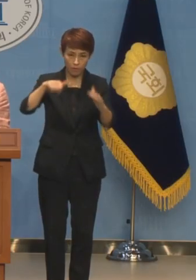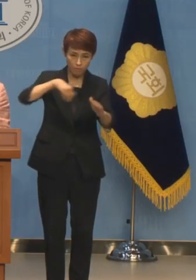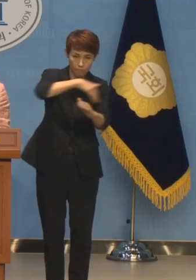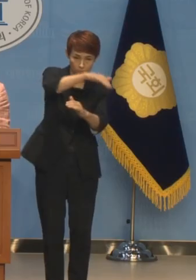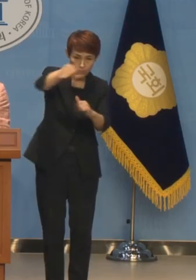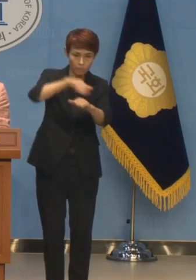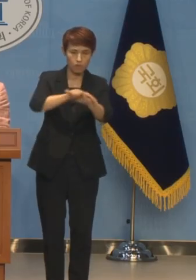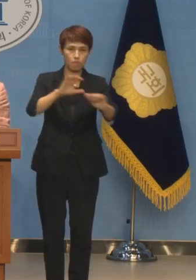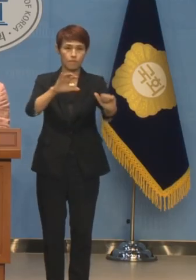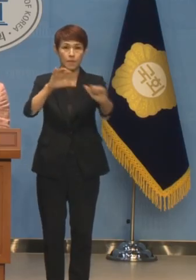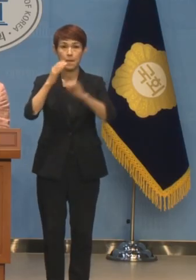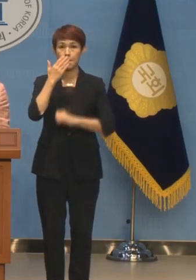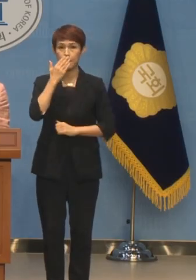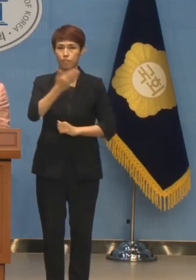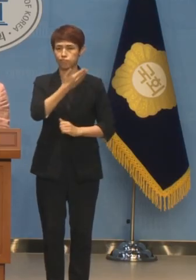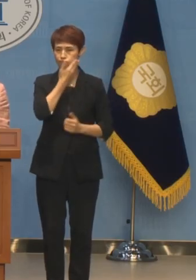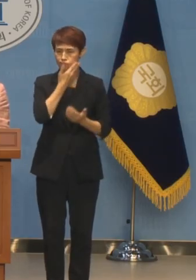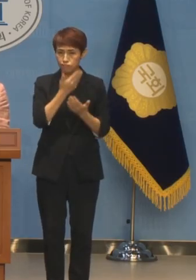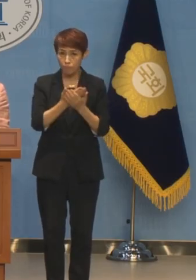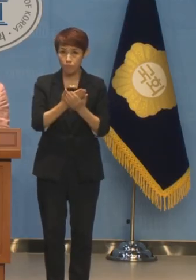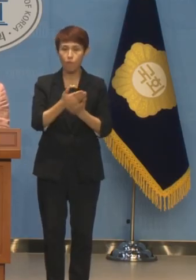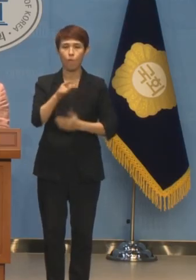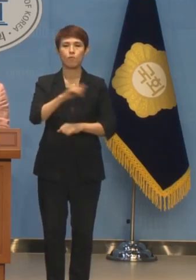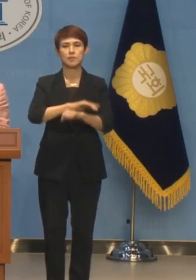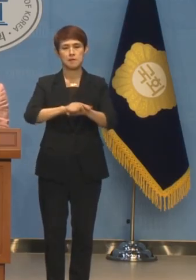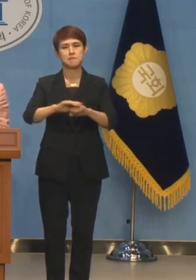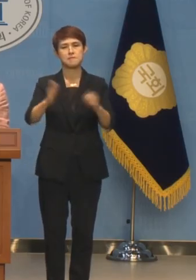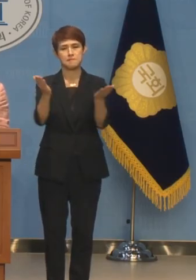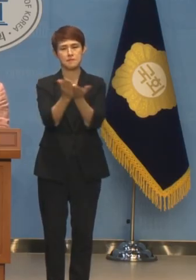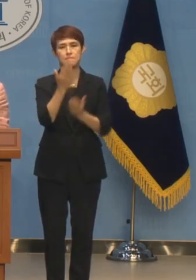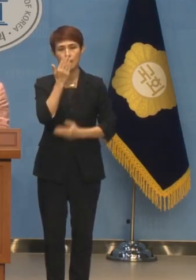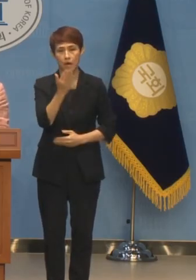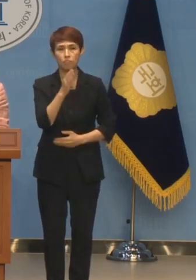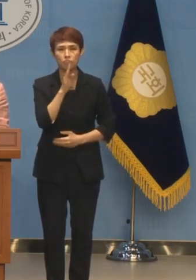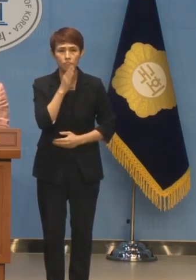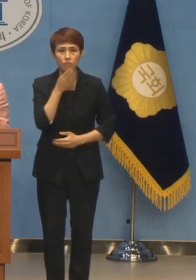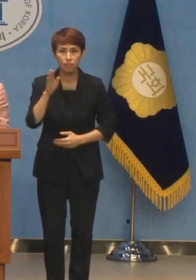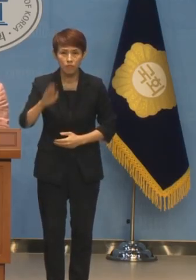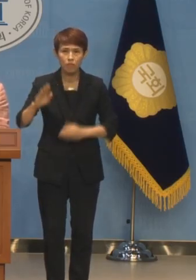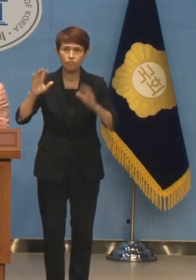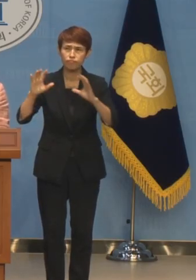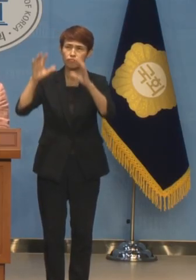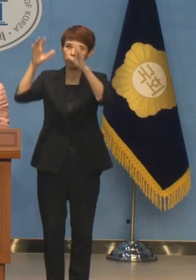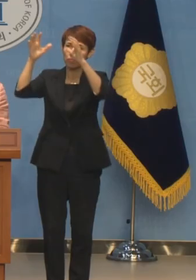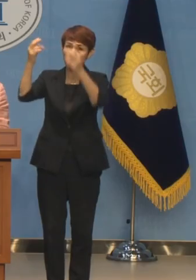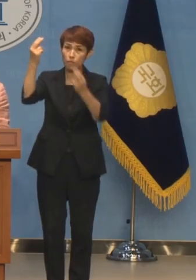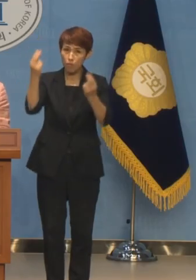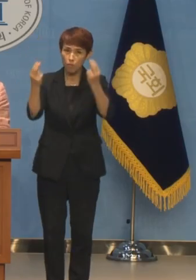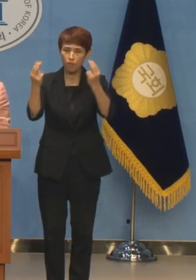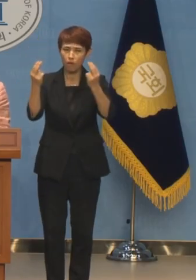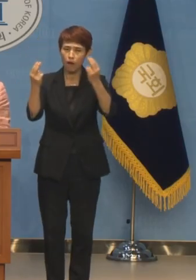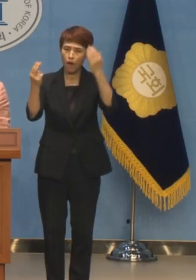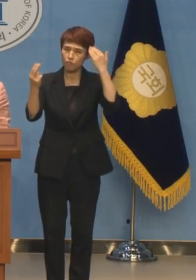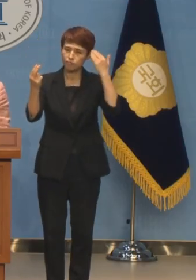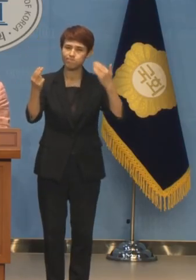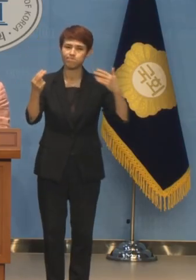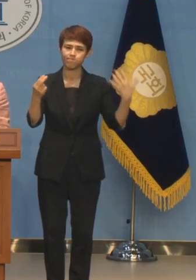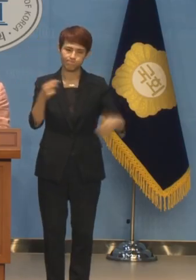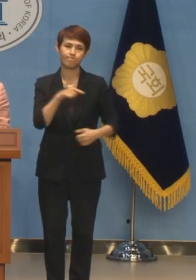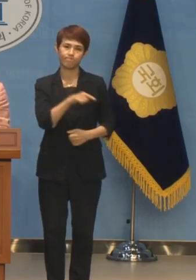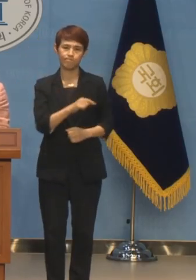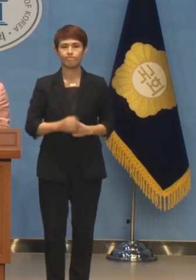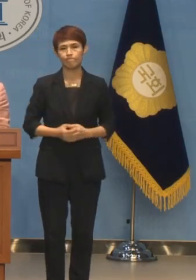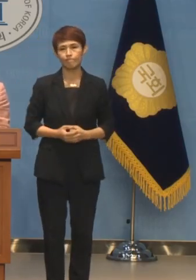수 있는 최적의 해결책으로 주목받고 있지만 글로벌 시장과 비교하면 아직 초기 단계에 머물러